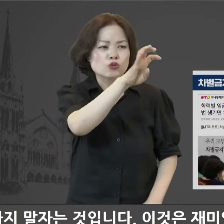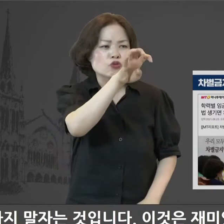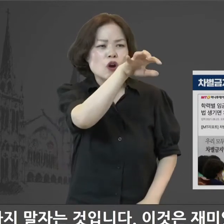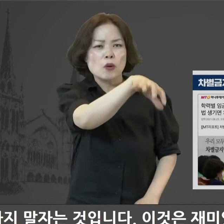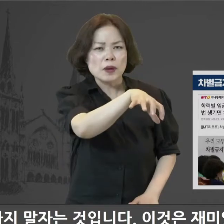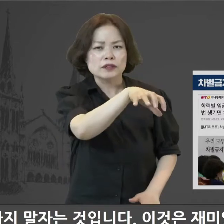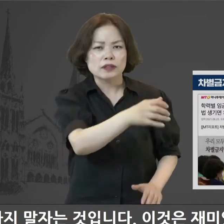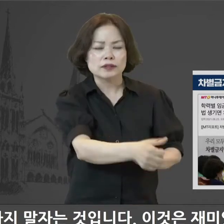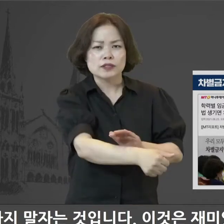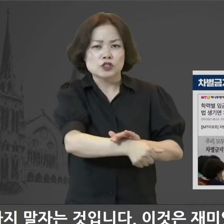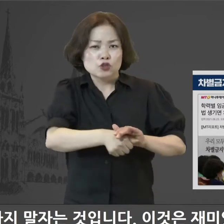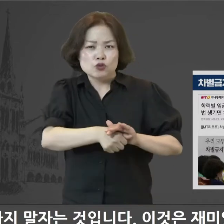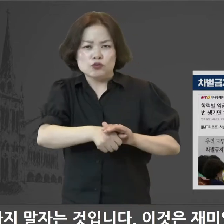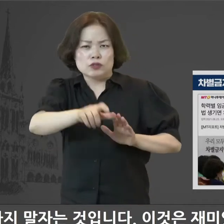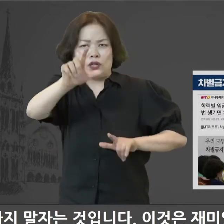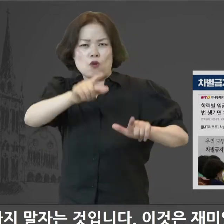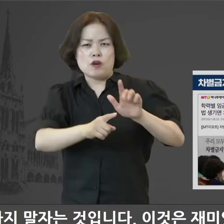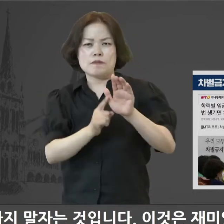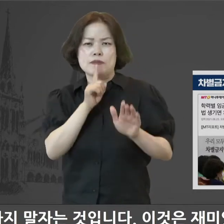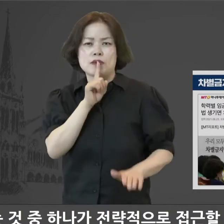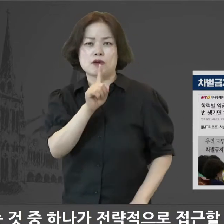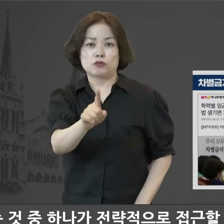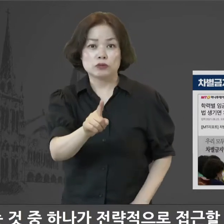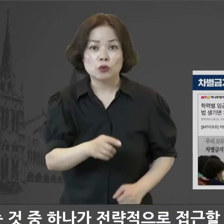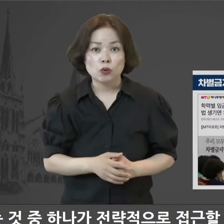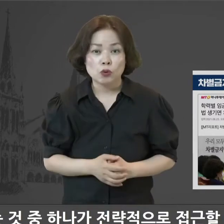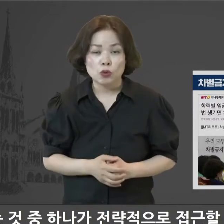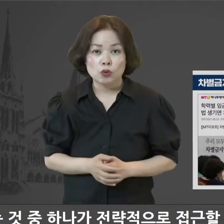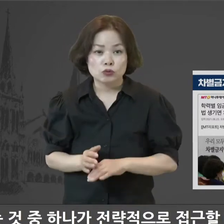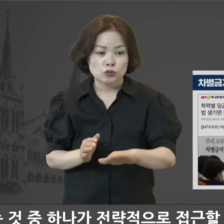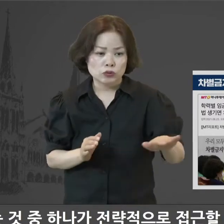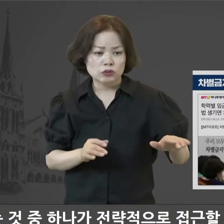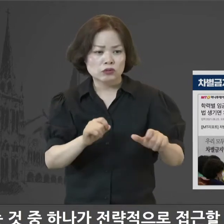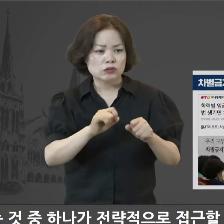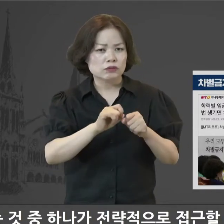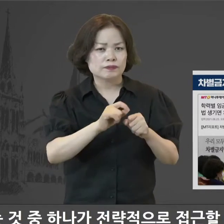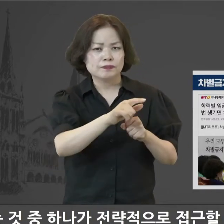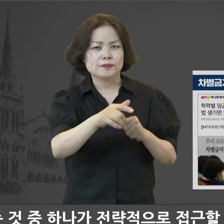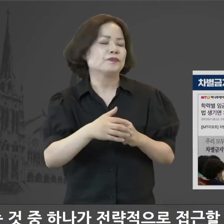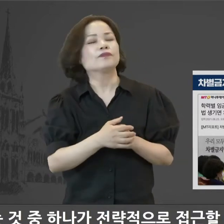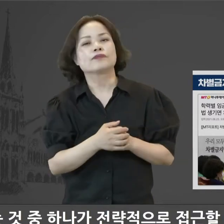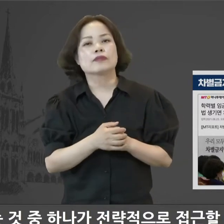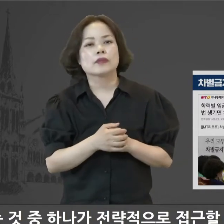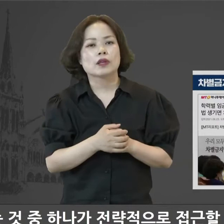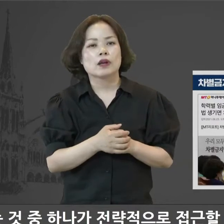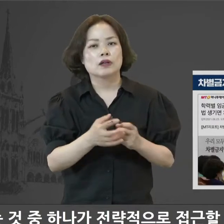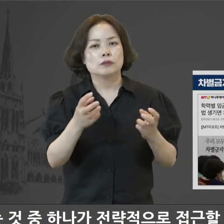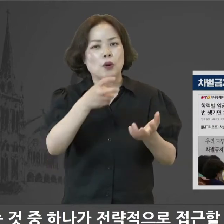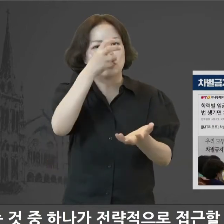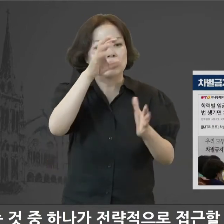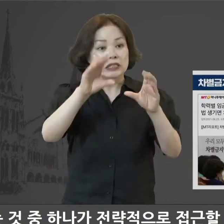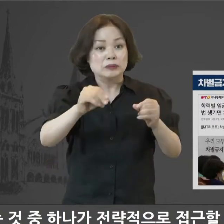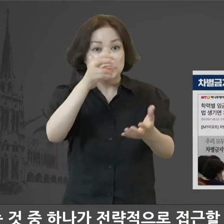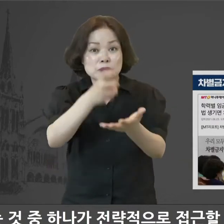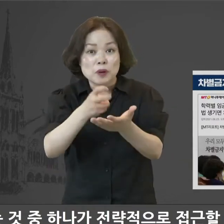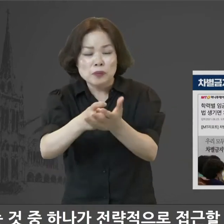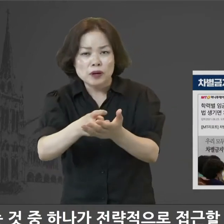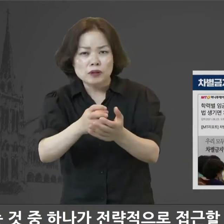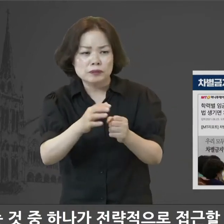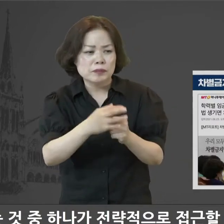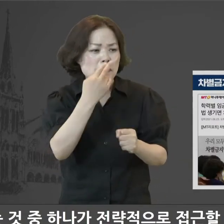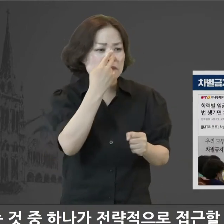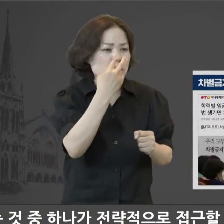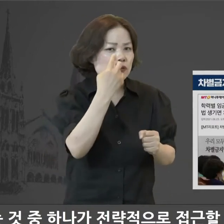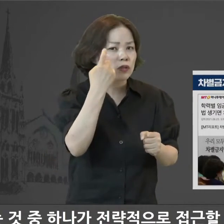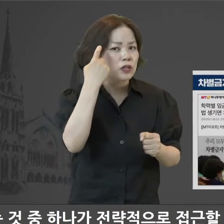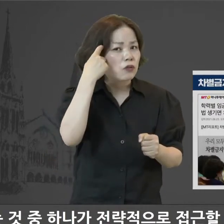위축 상황을 얘기한 겁니다. 그러니까 우리가 대북 전단 금지법 이런 거 만들었을 때도 미국 의회가 관심